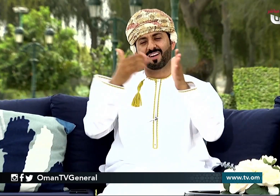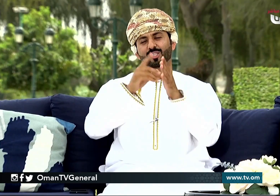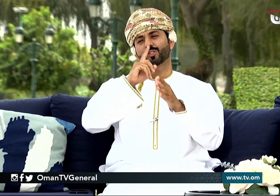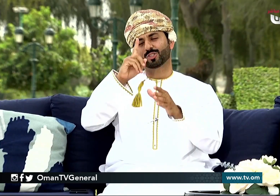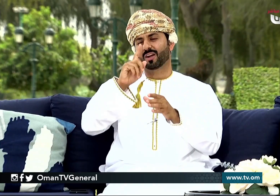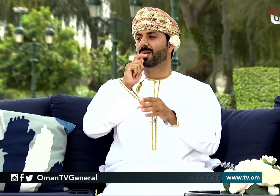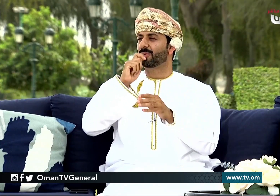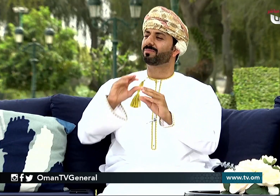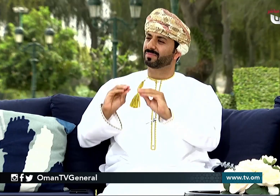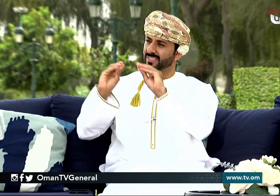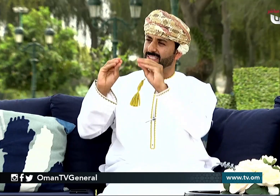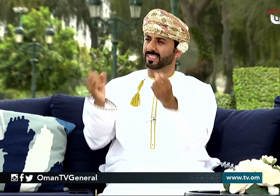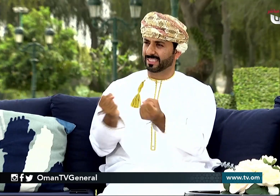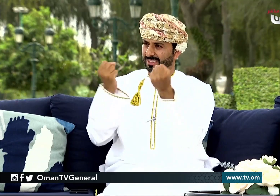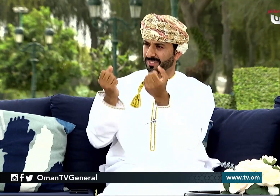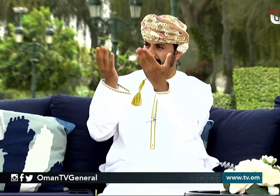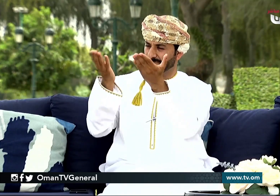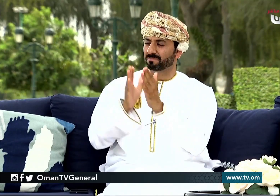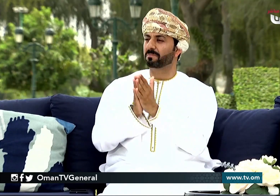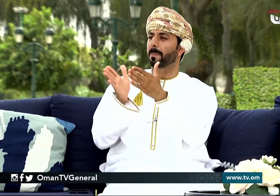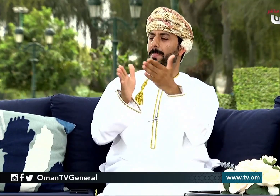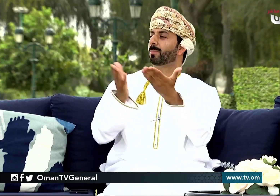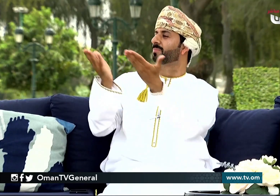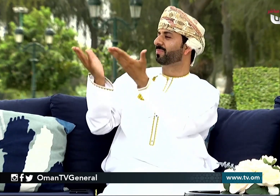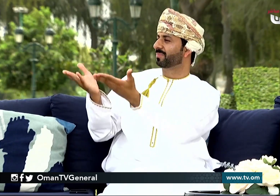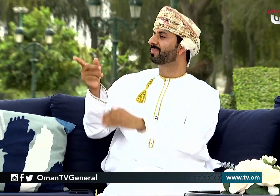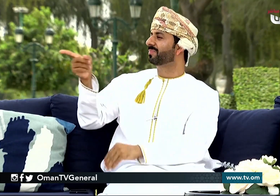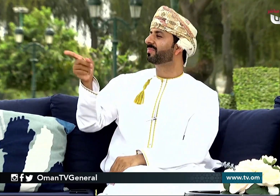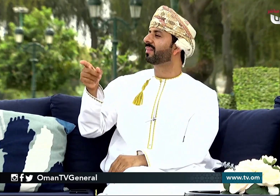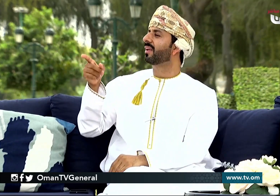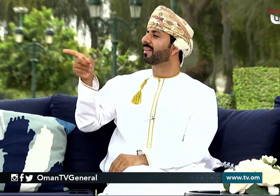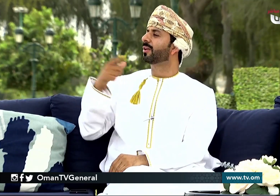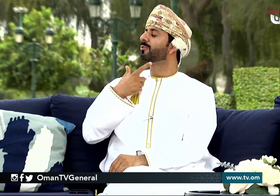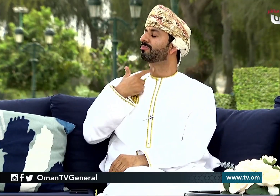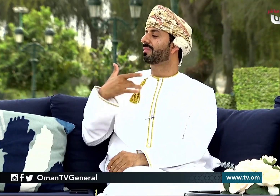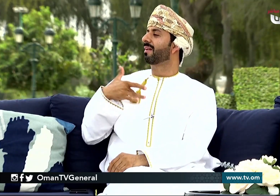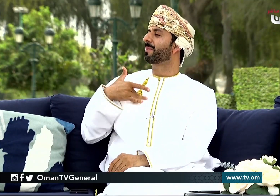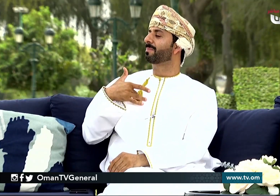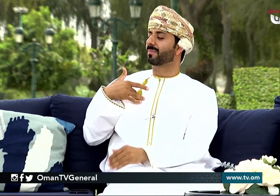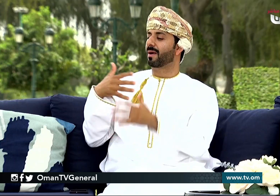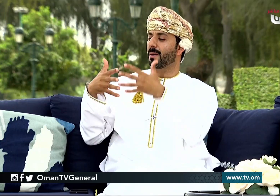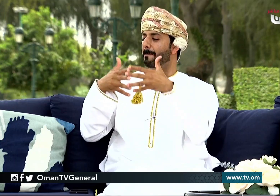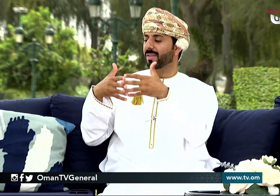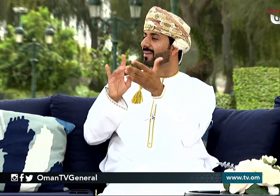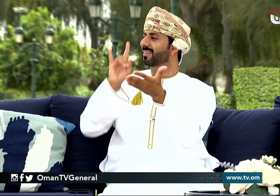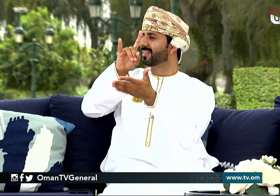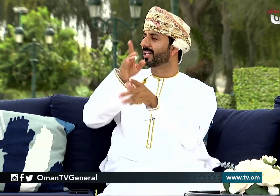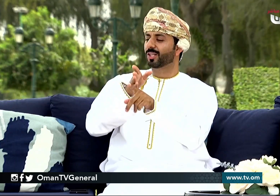وخلال استغلال وقته في جائحة في التدريب والتثقيف. أيضاً بالنسبة لي سناء، أنت